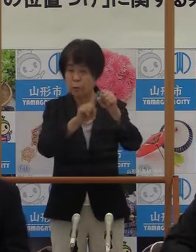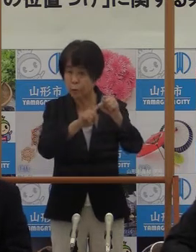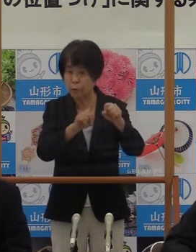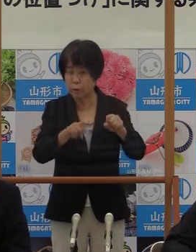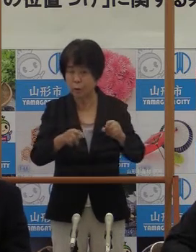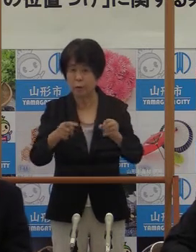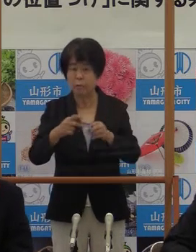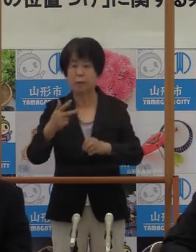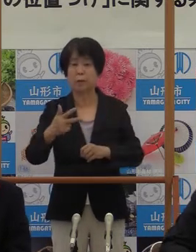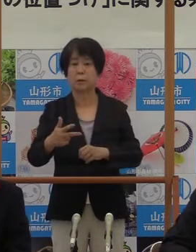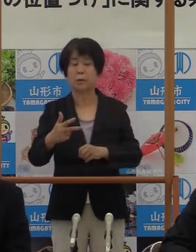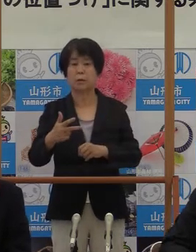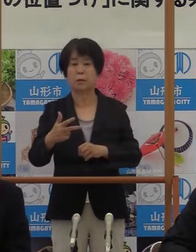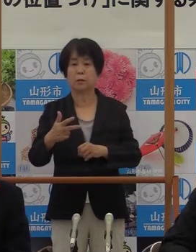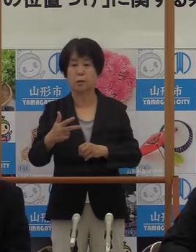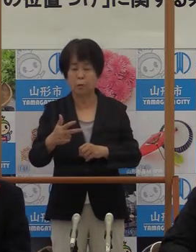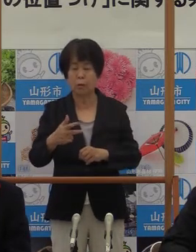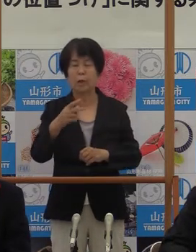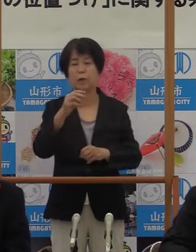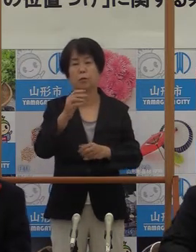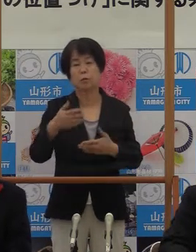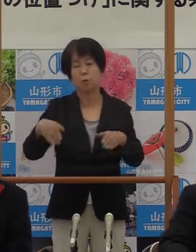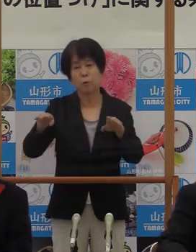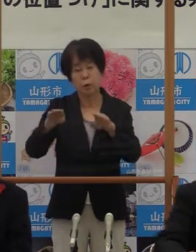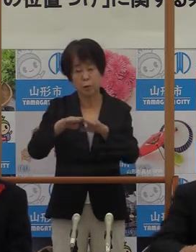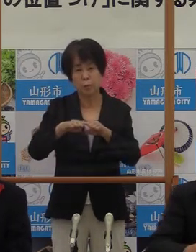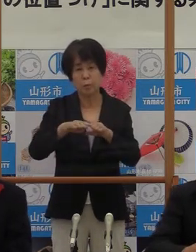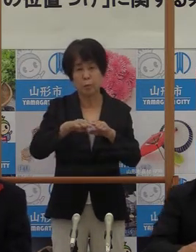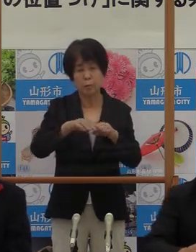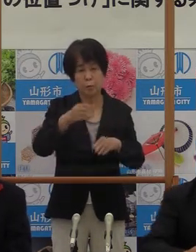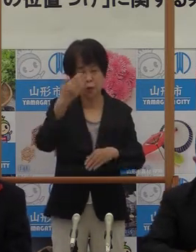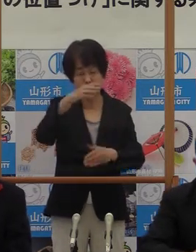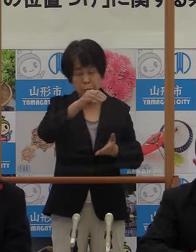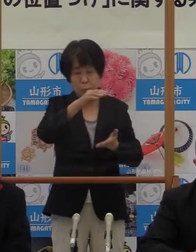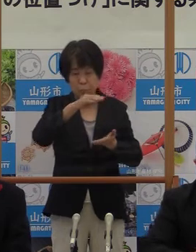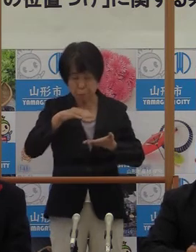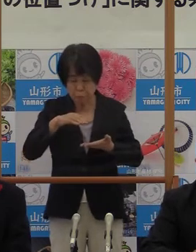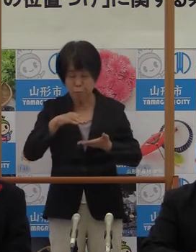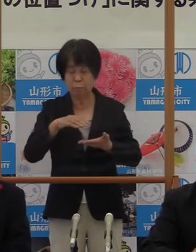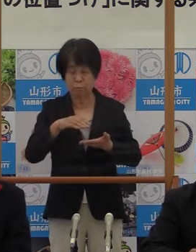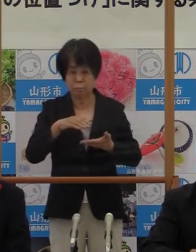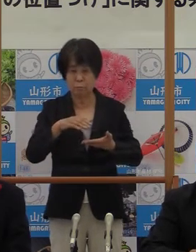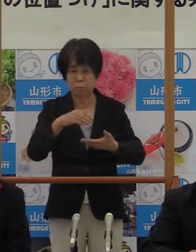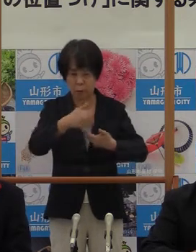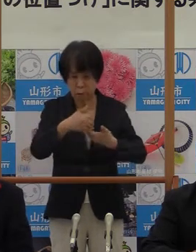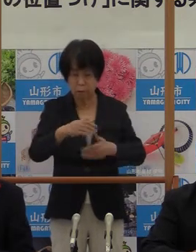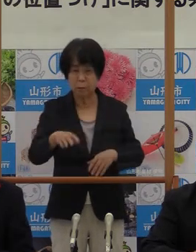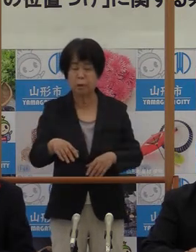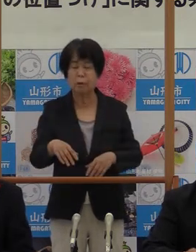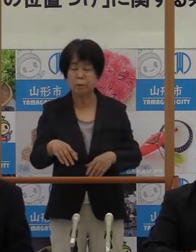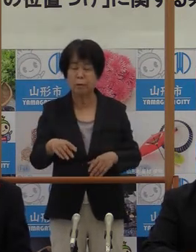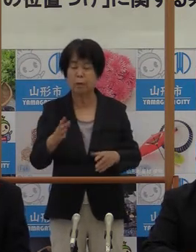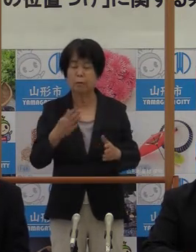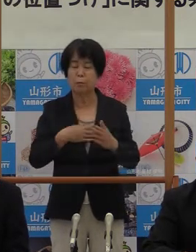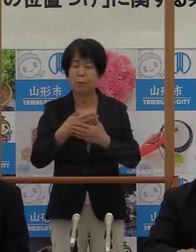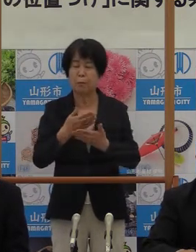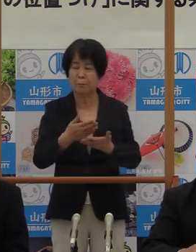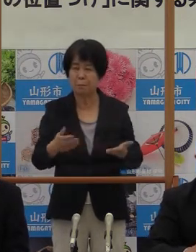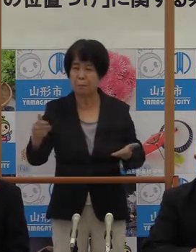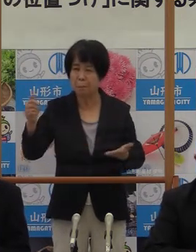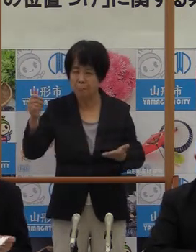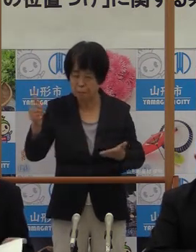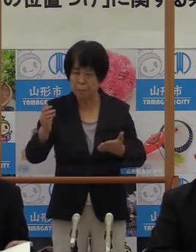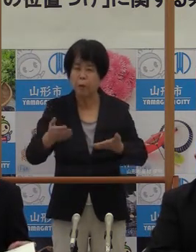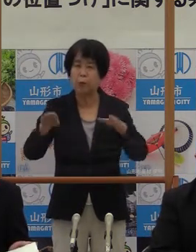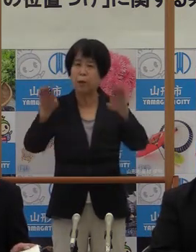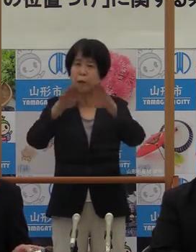山形市の方に、土地と建物が寄贈されるということですけれども、肝心なこの料亭としての機能というのは